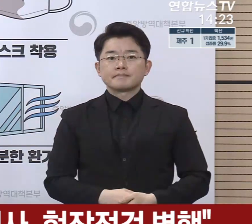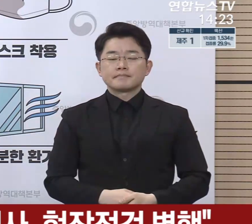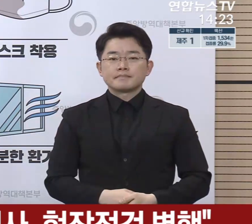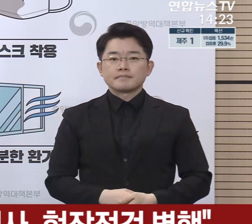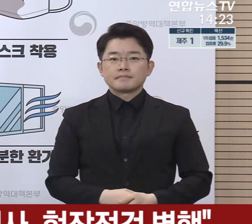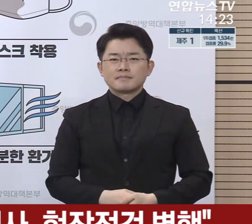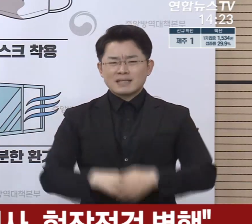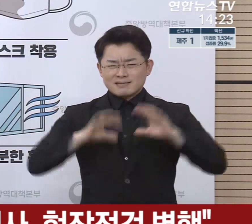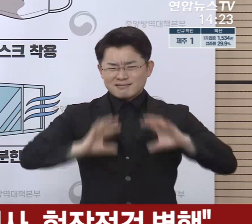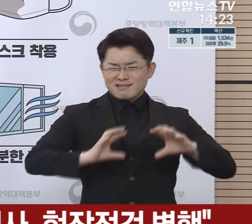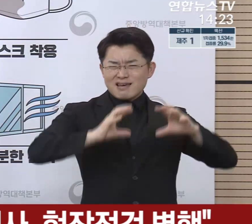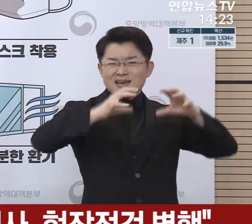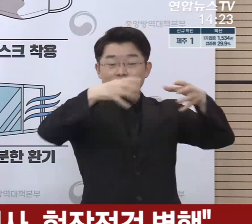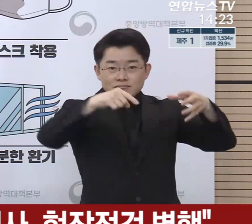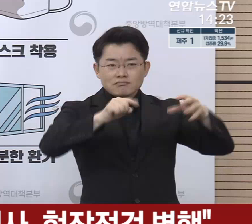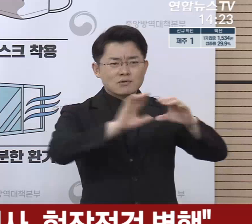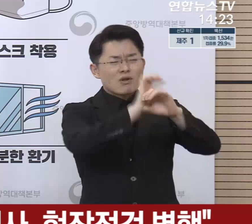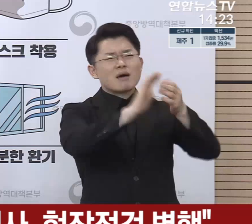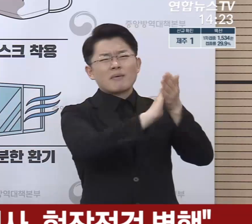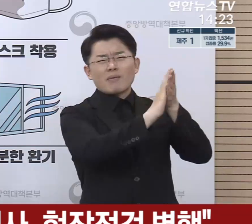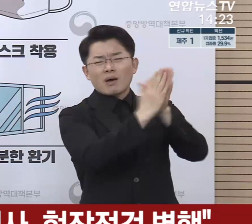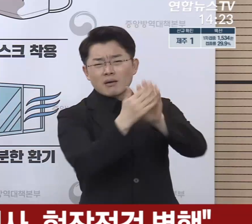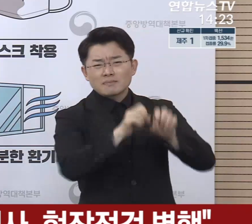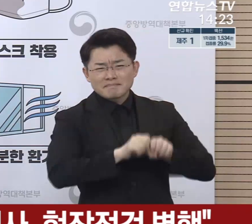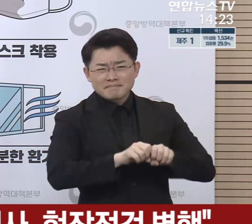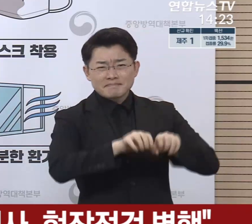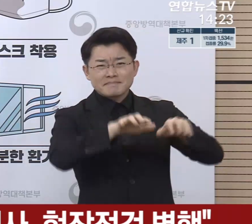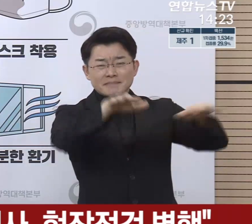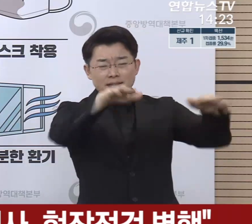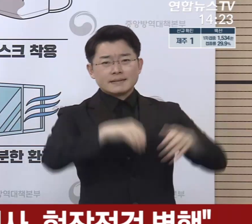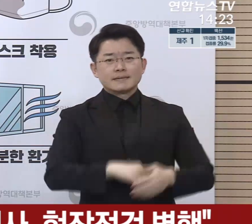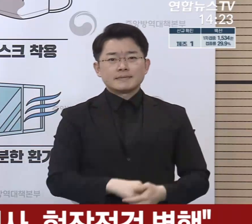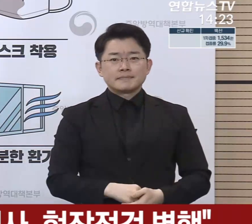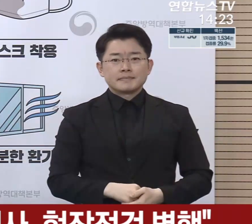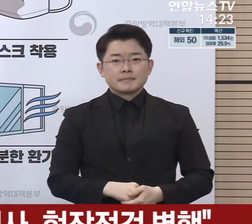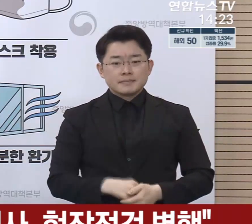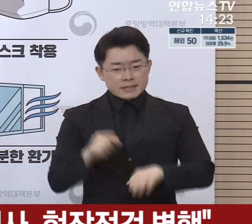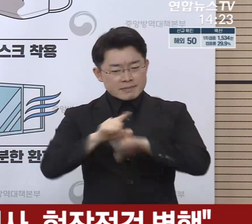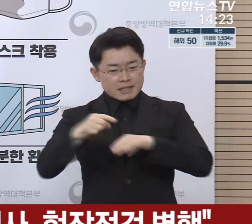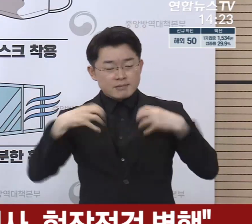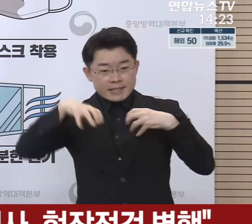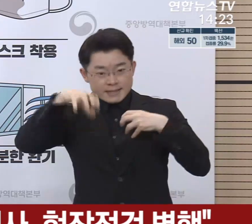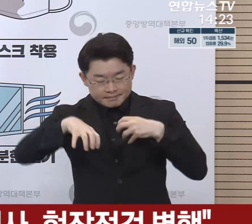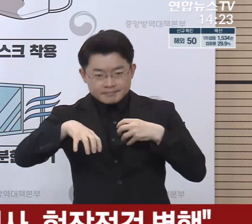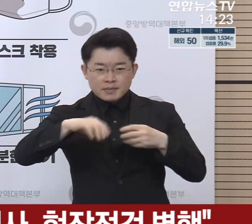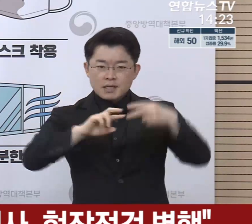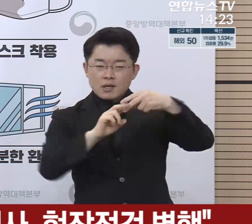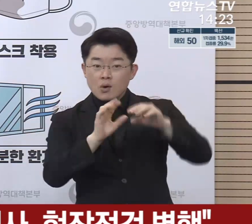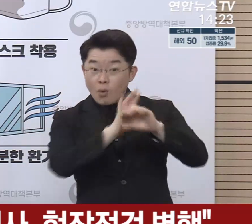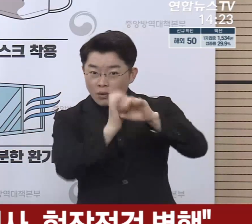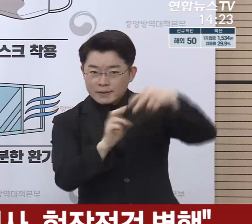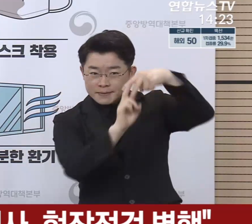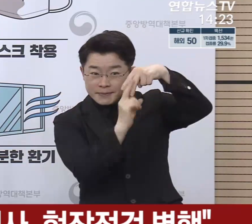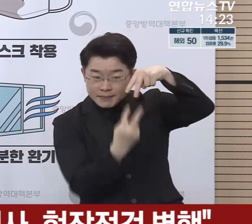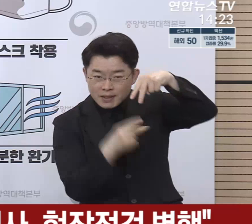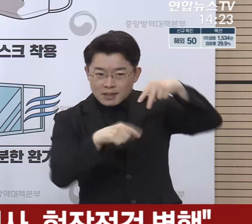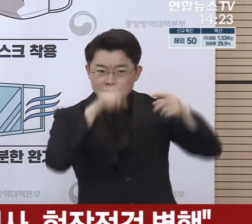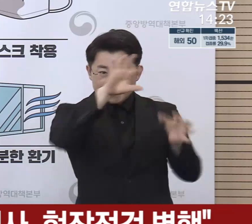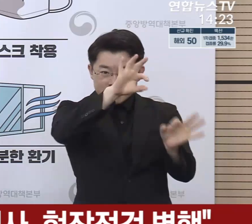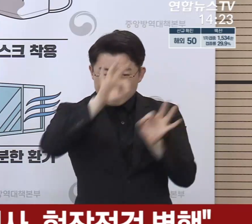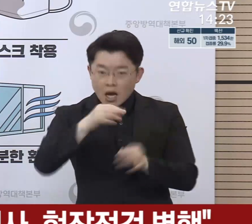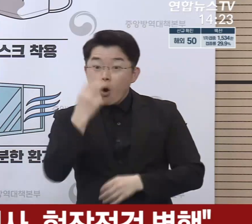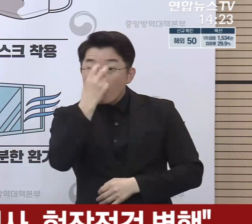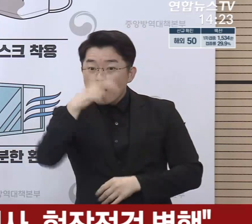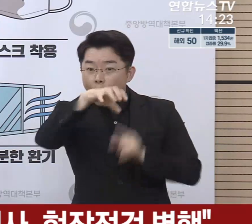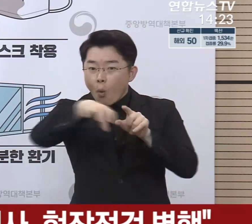또한 세계적인 확산 추세인 주요 변이 바이러스에 대해서도 지자체 변이 분석, 선별검사 등 대응 역량을 높이고